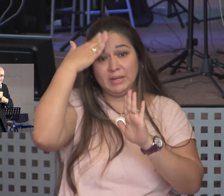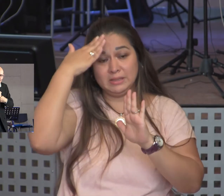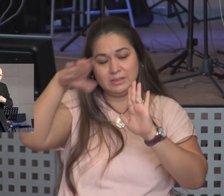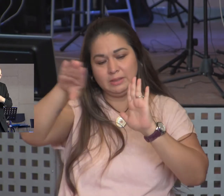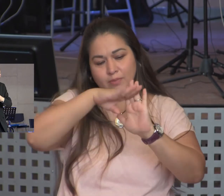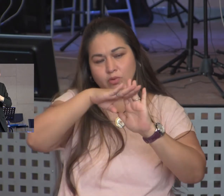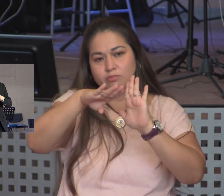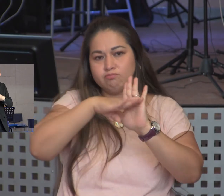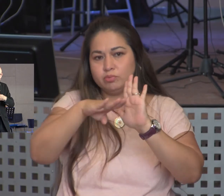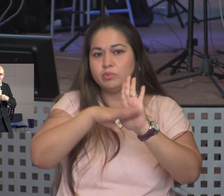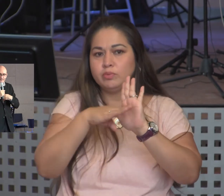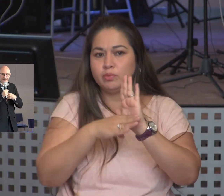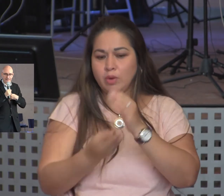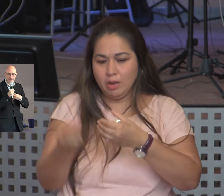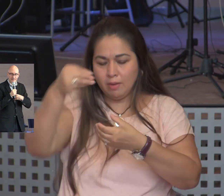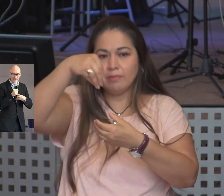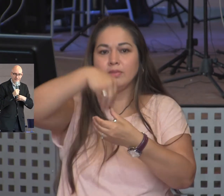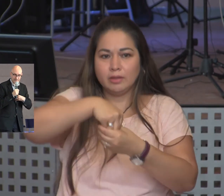sola.